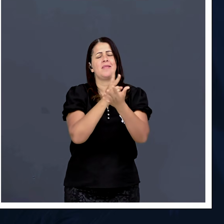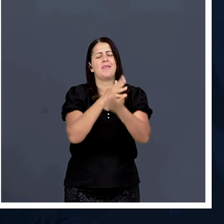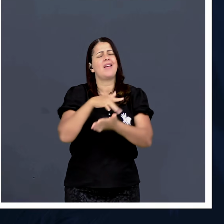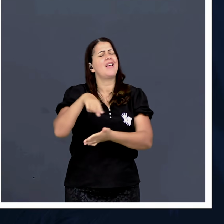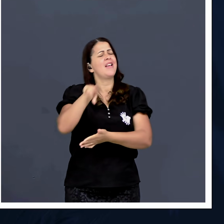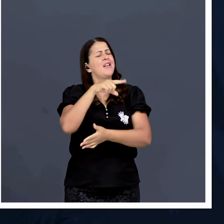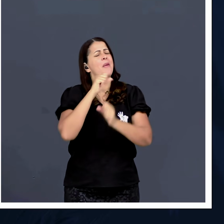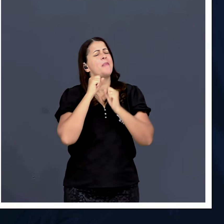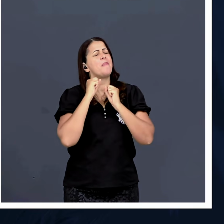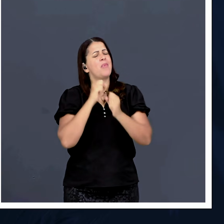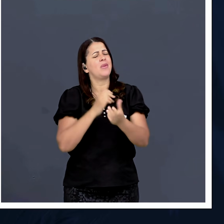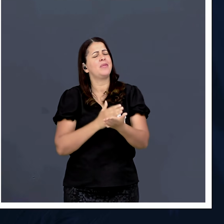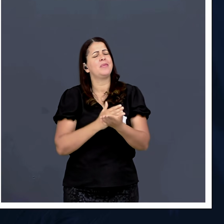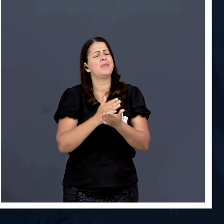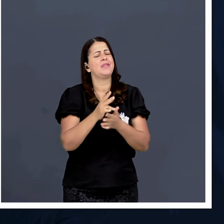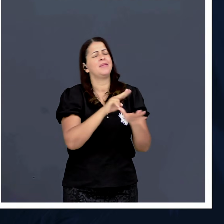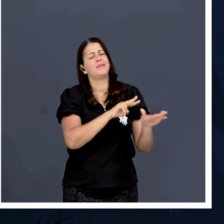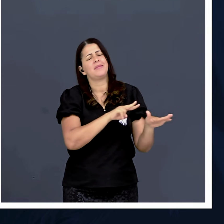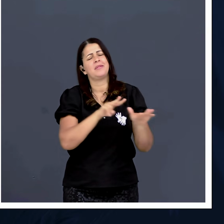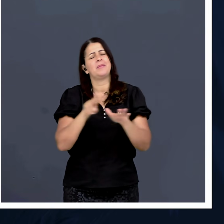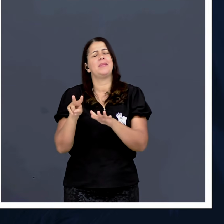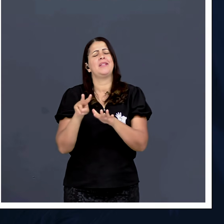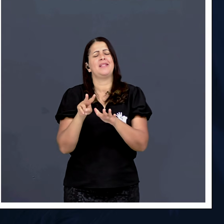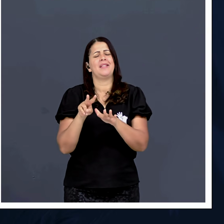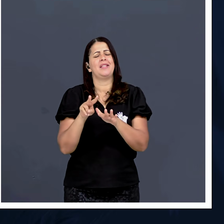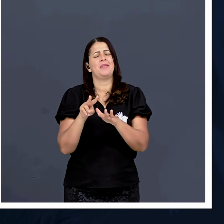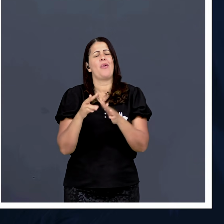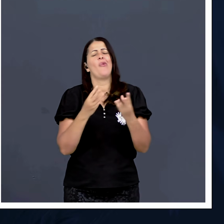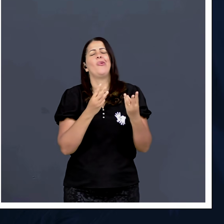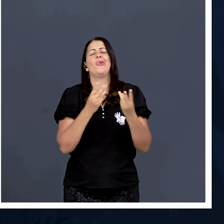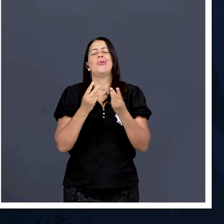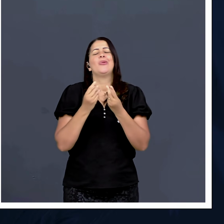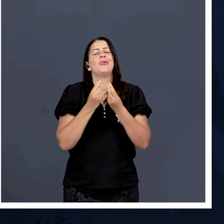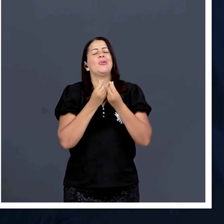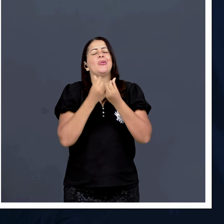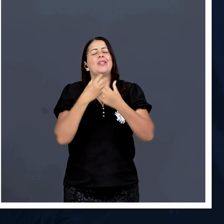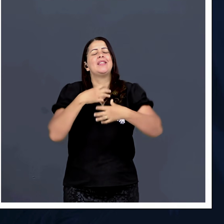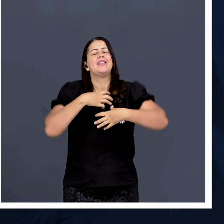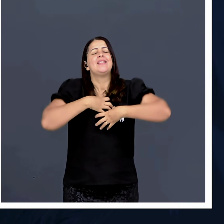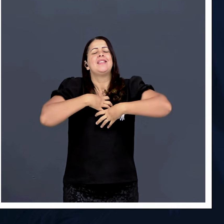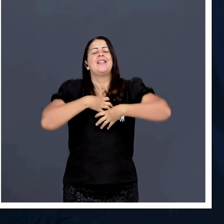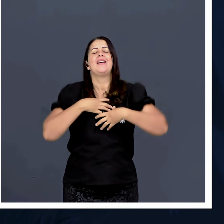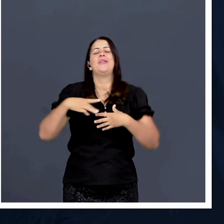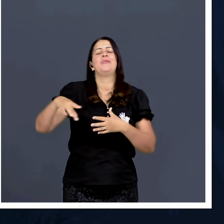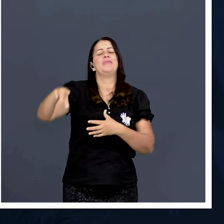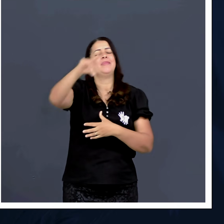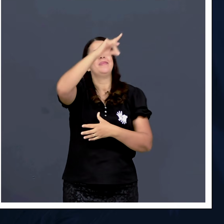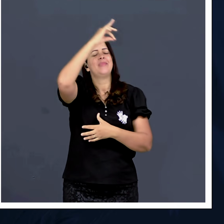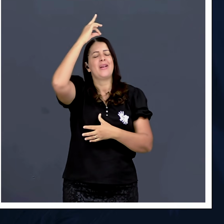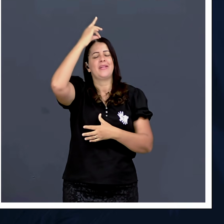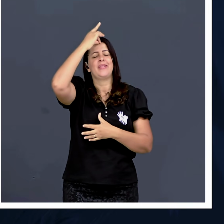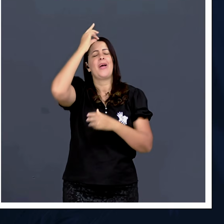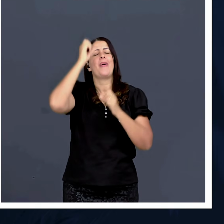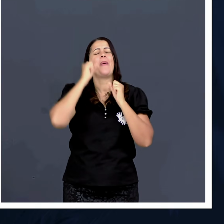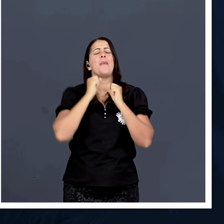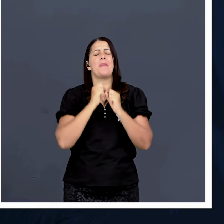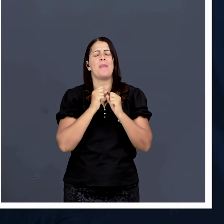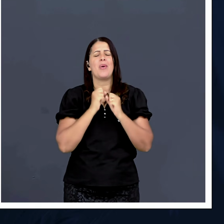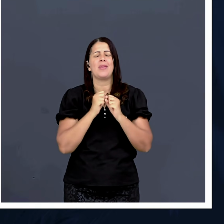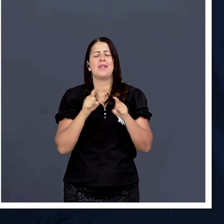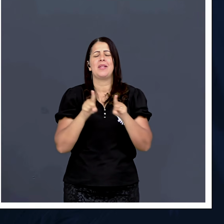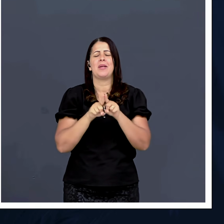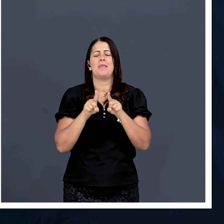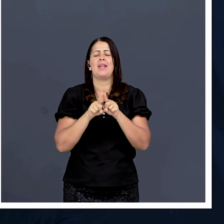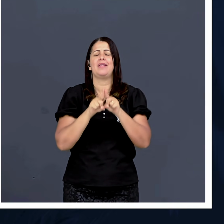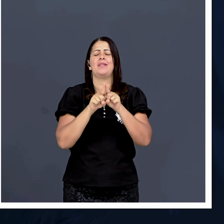possam iniciar a semana desfrutando da tua doce e singela presença. Que eles possam levar para os seus